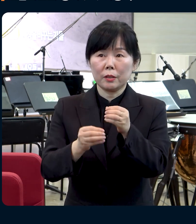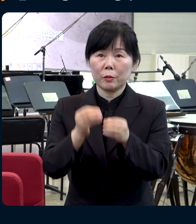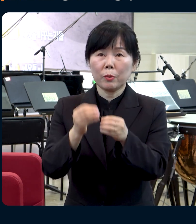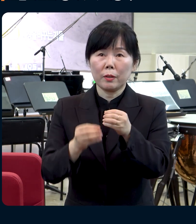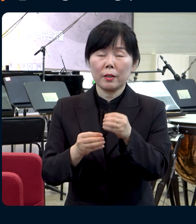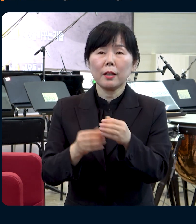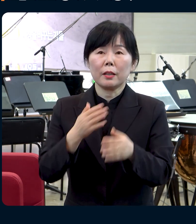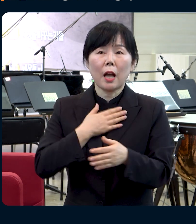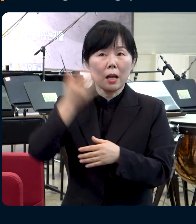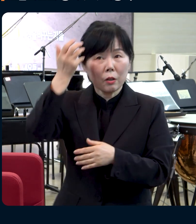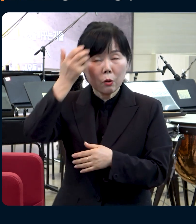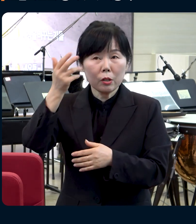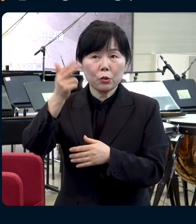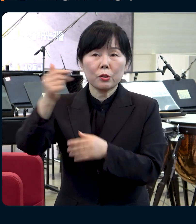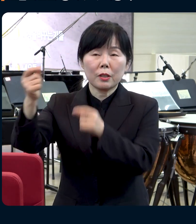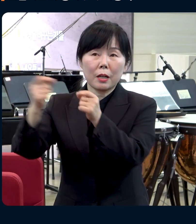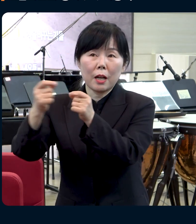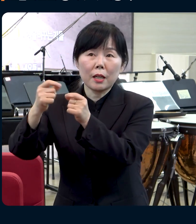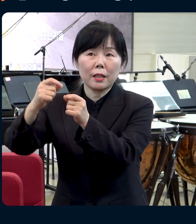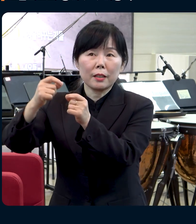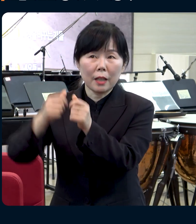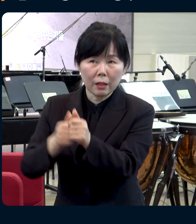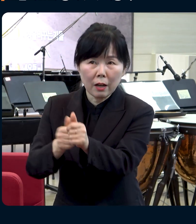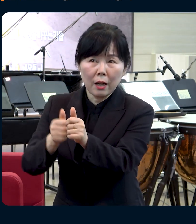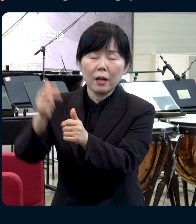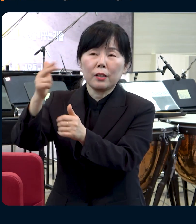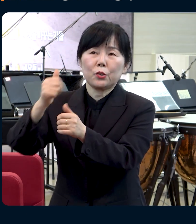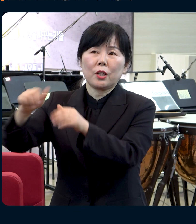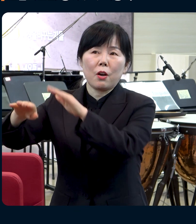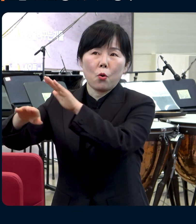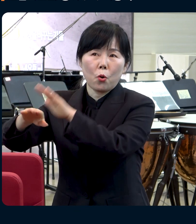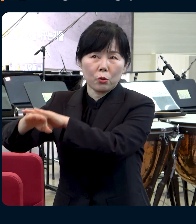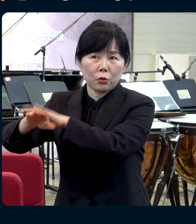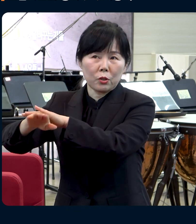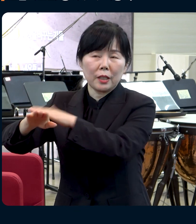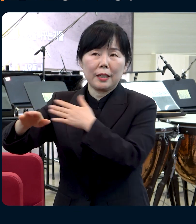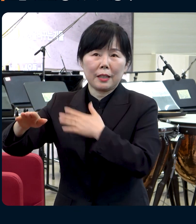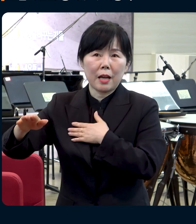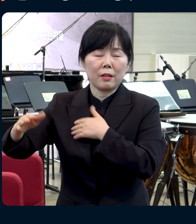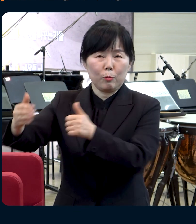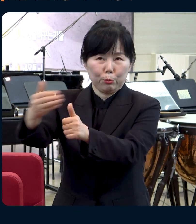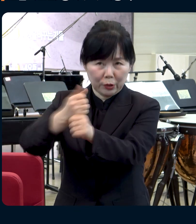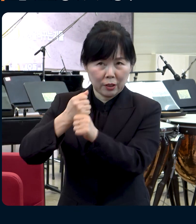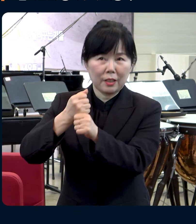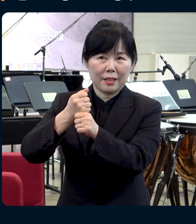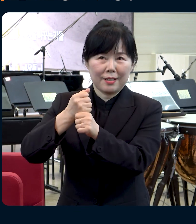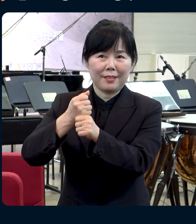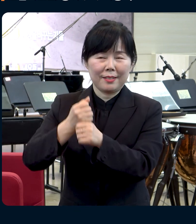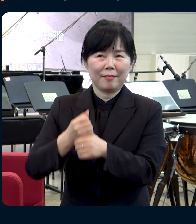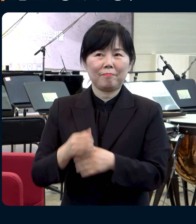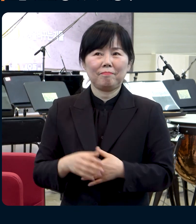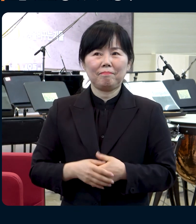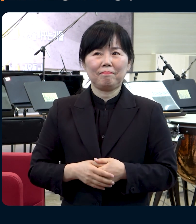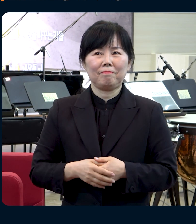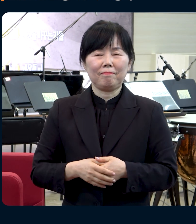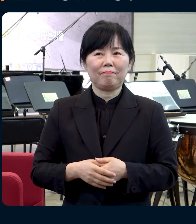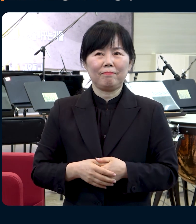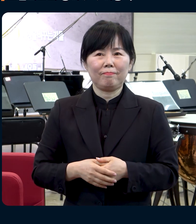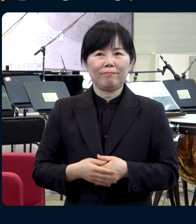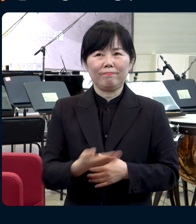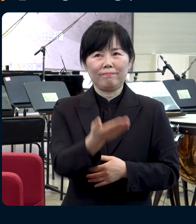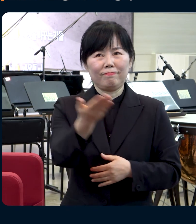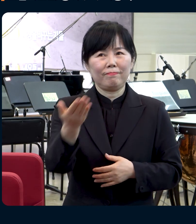시작. 나의 영혼이 주를 가까이 따르니 주의 오른손이 나를 붙드신다라고 말했습니다.